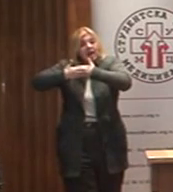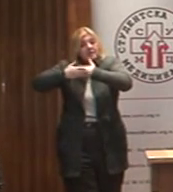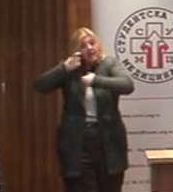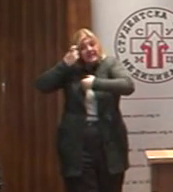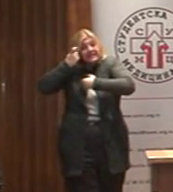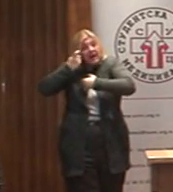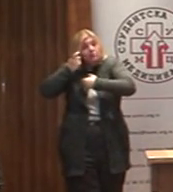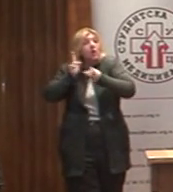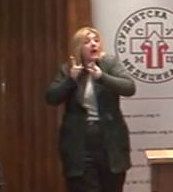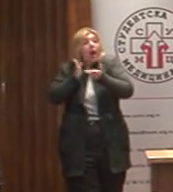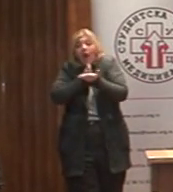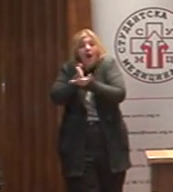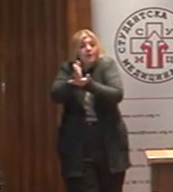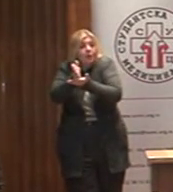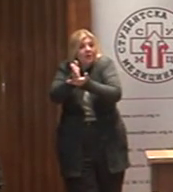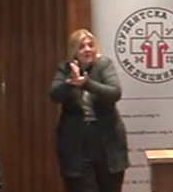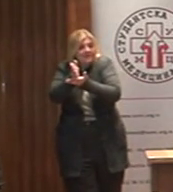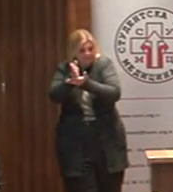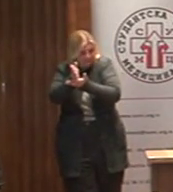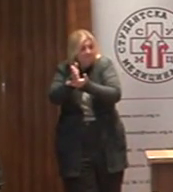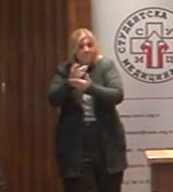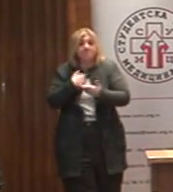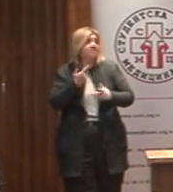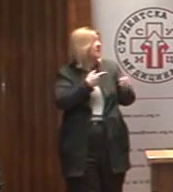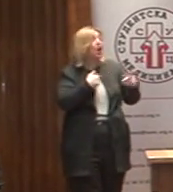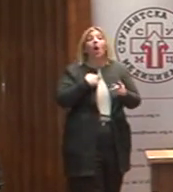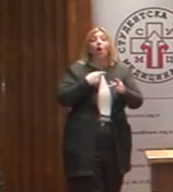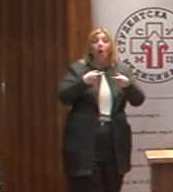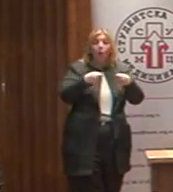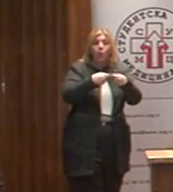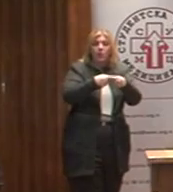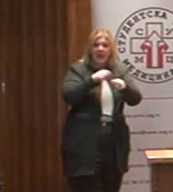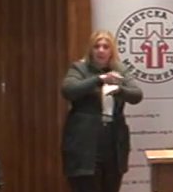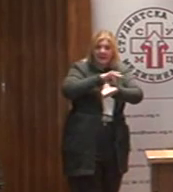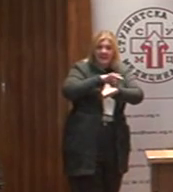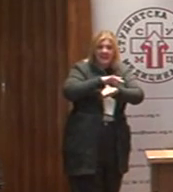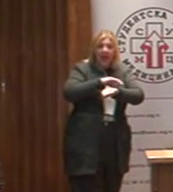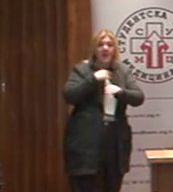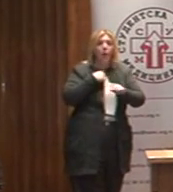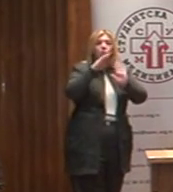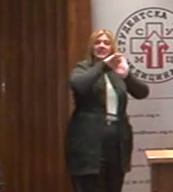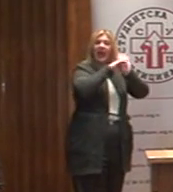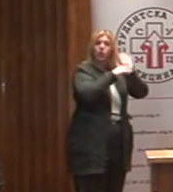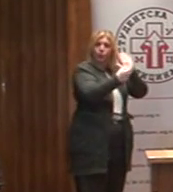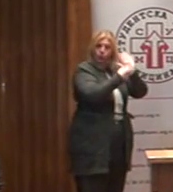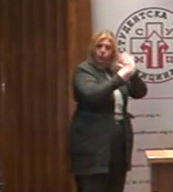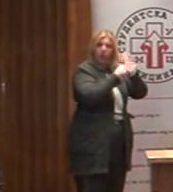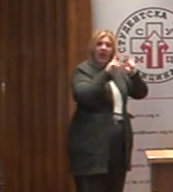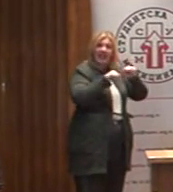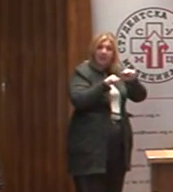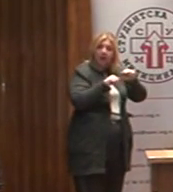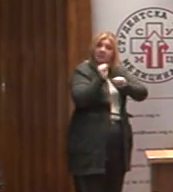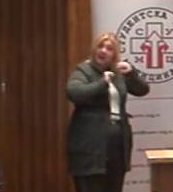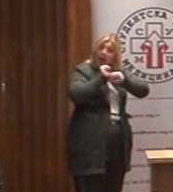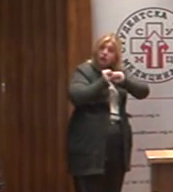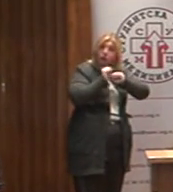tome. Prvenstveno zbog toga što Studentska unija medicinara kao jedan od svojih u statutu ima upravo i poštovanje zaštite ljudskih prava u